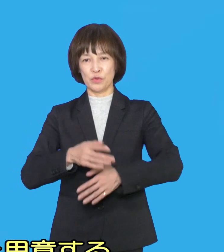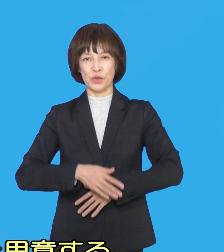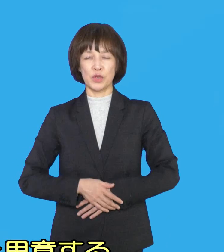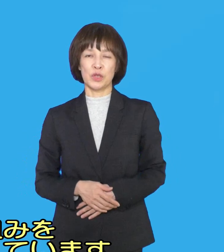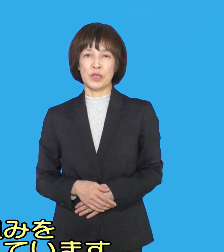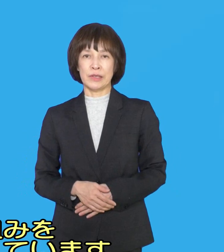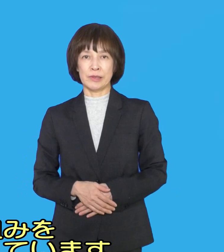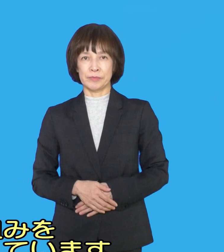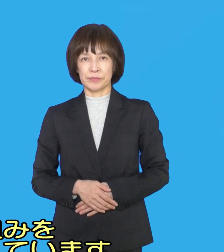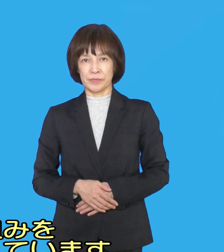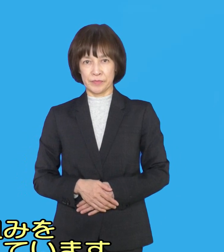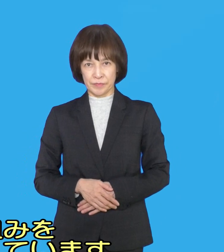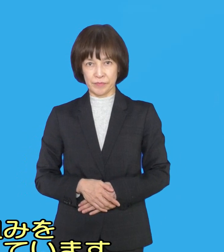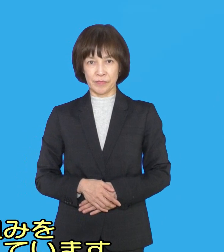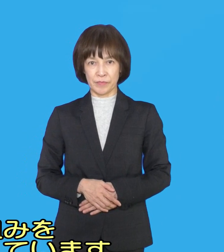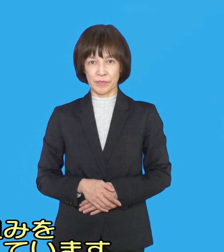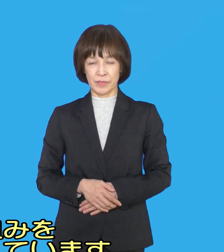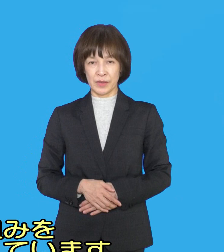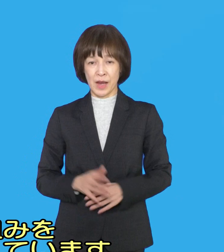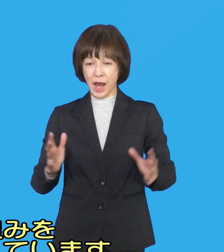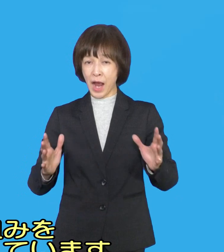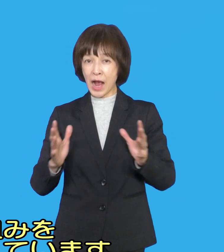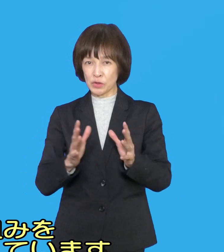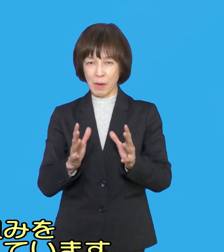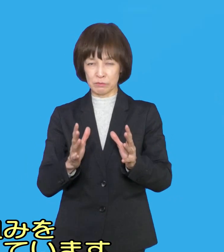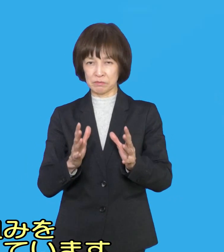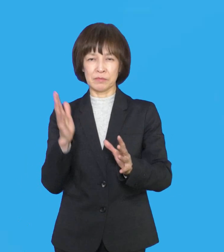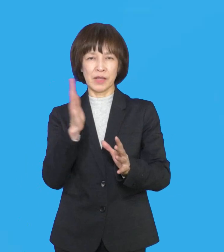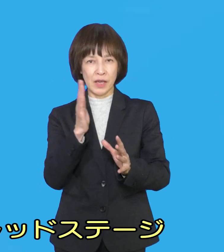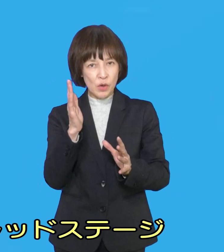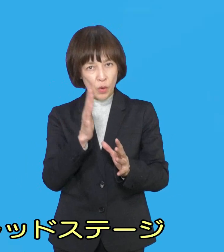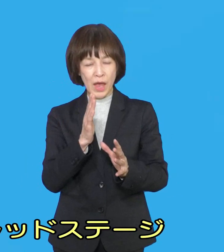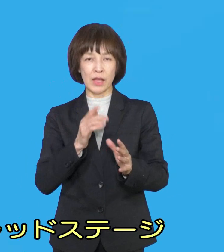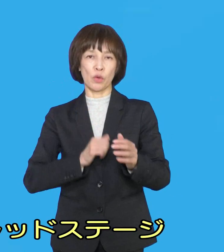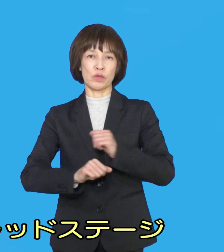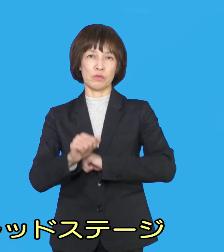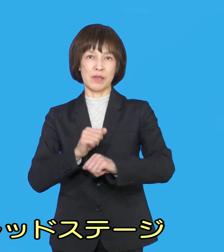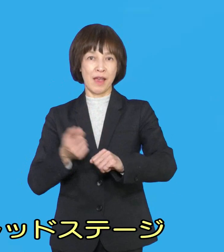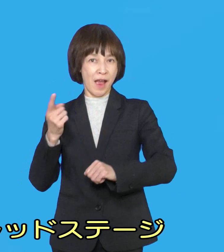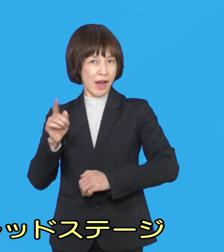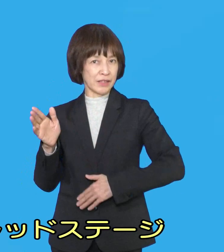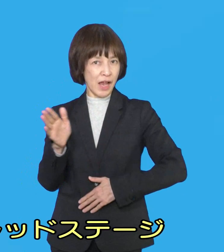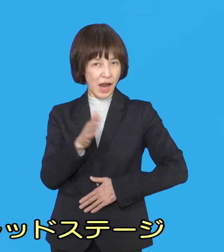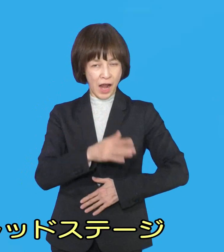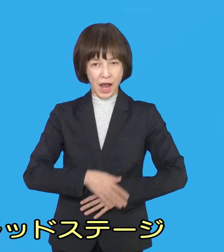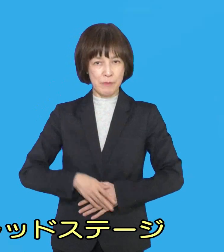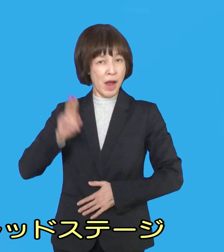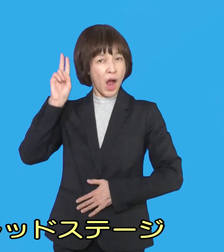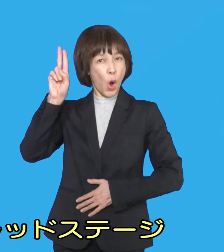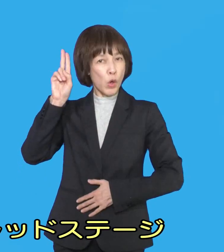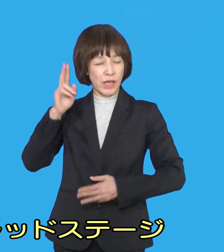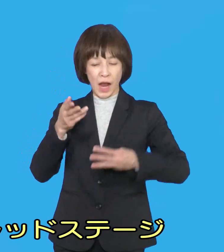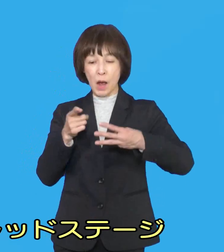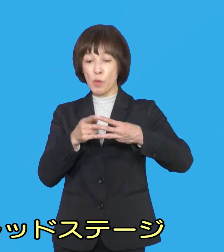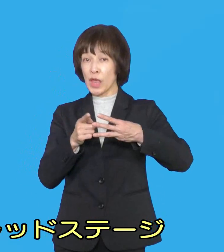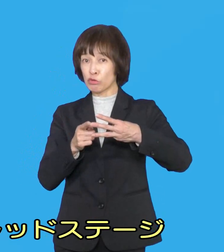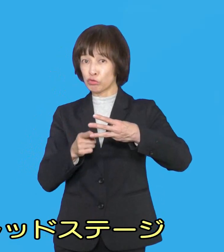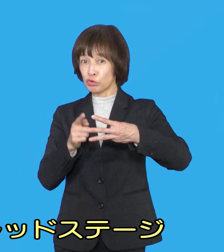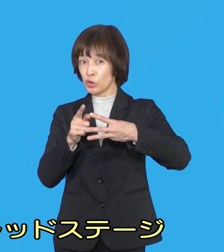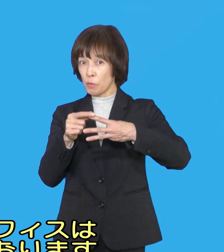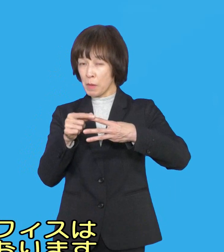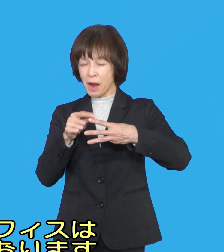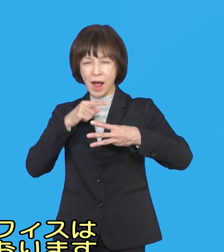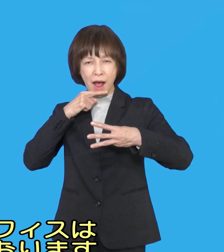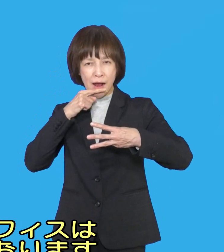用意をすると、密を防ぐための取り組みをしていきたいと考えています。明日から大阪モデルがレッドステージ赤信号の期間